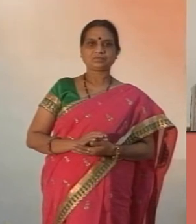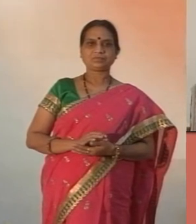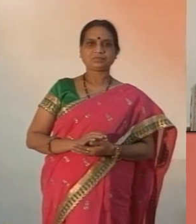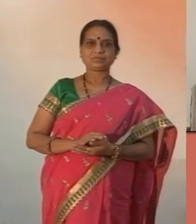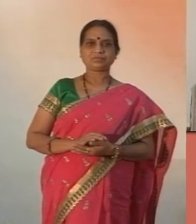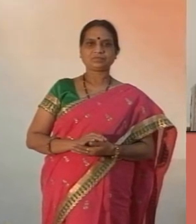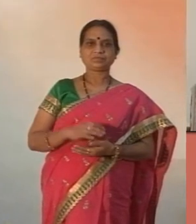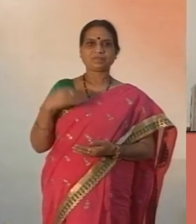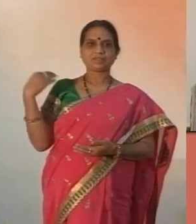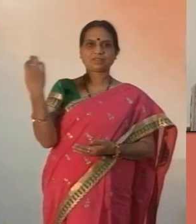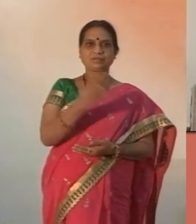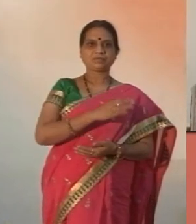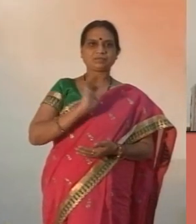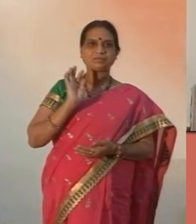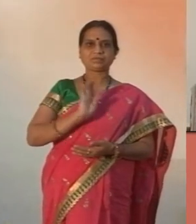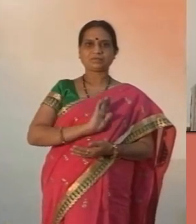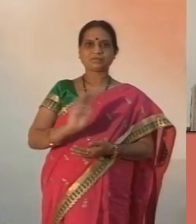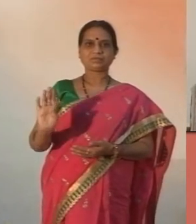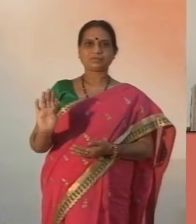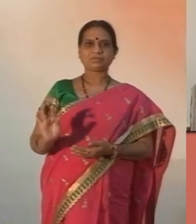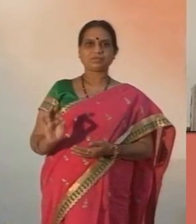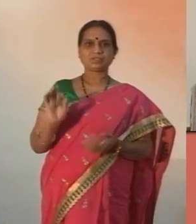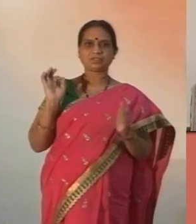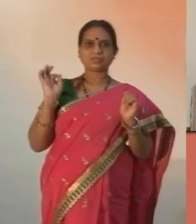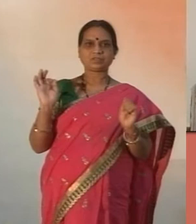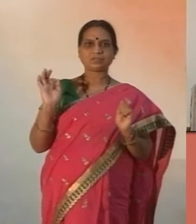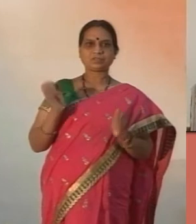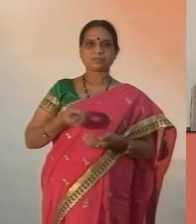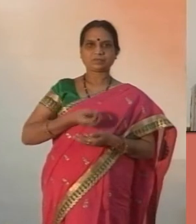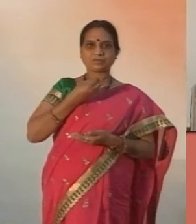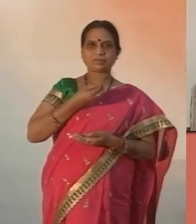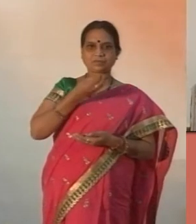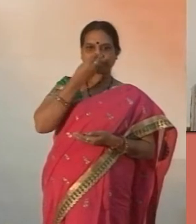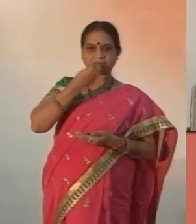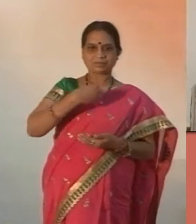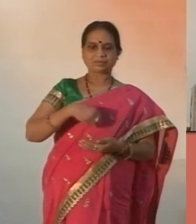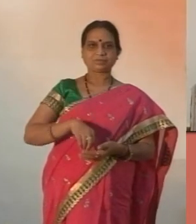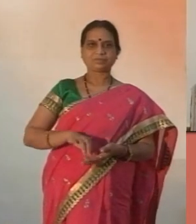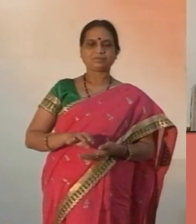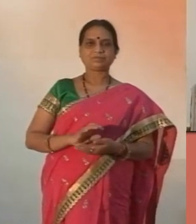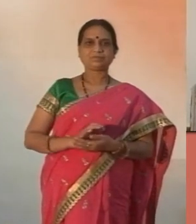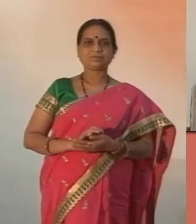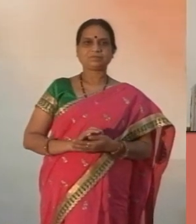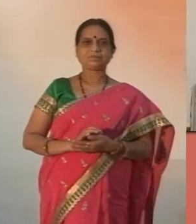हमें शुद्ध और स्वस्थ भोजन लेना चाहिए।